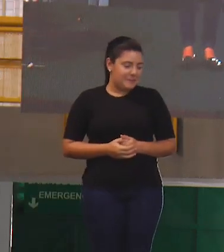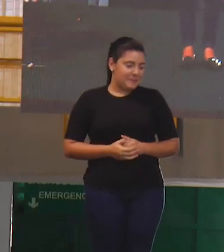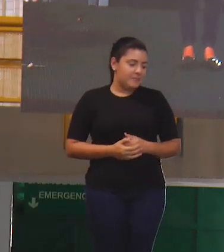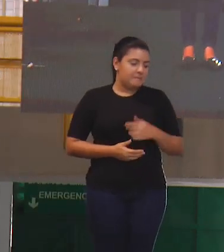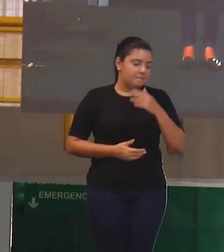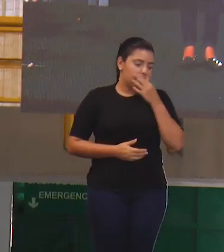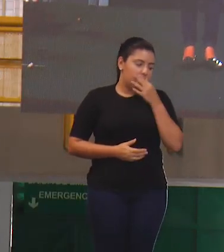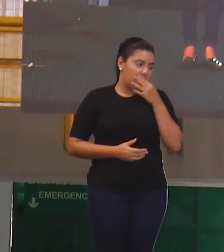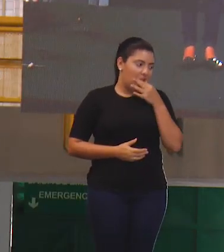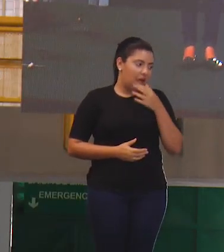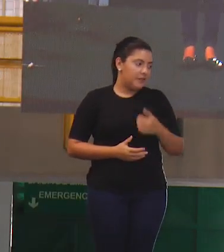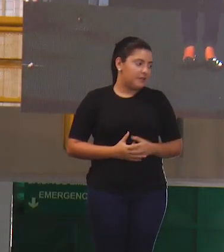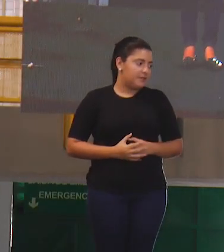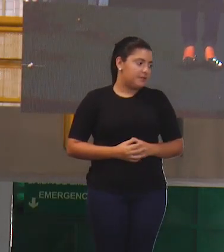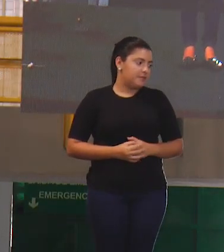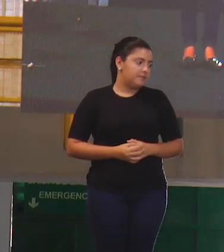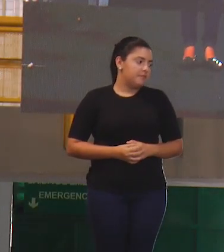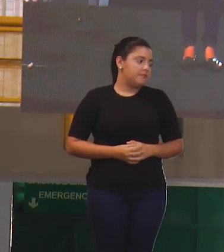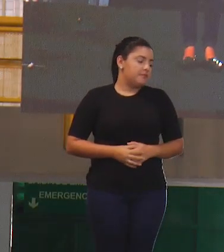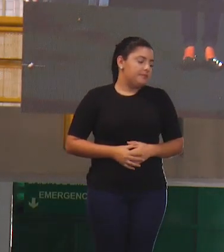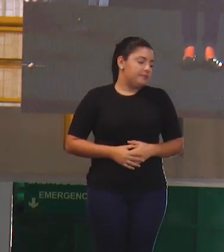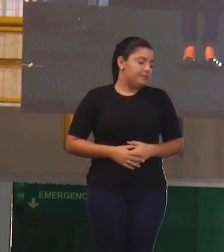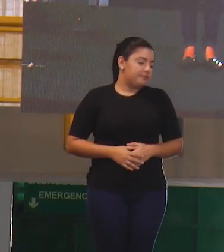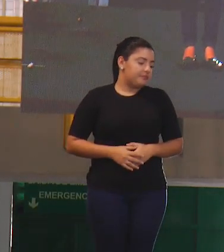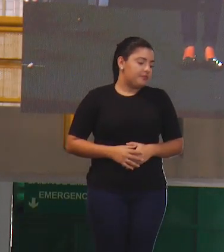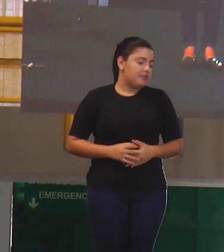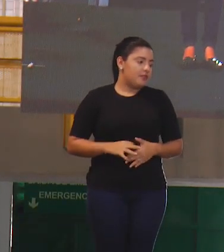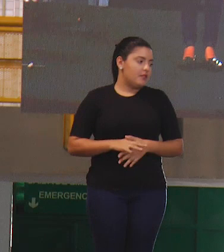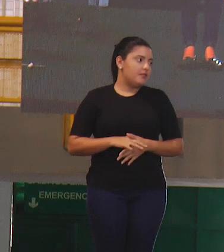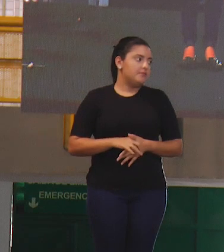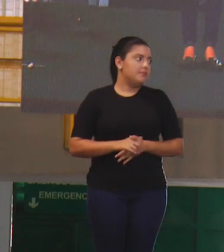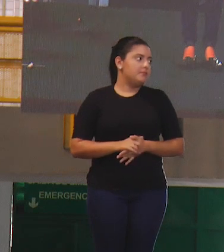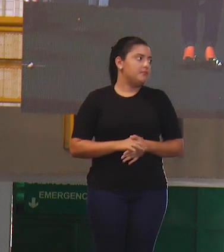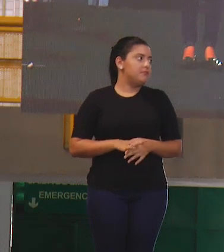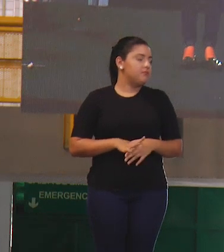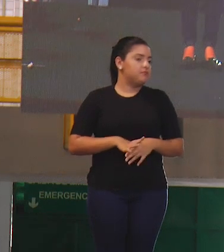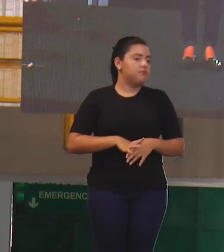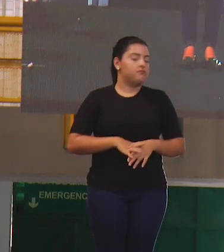Só chatinho. Tá bom. Oi, desculpa.